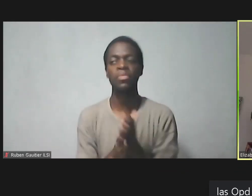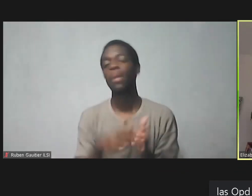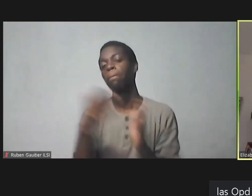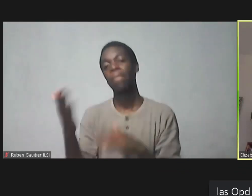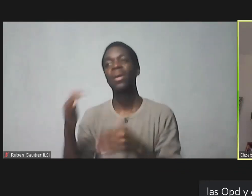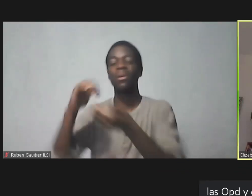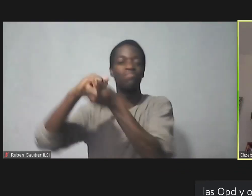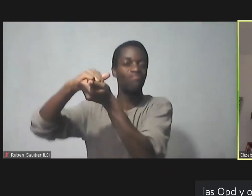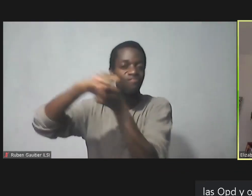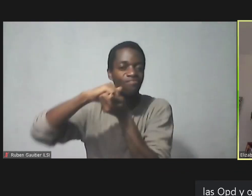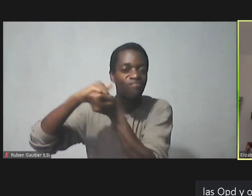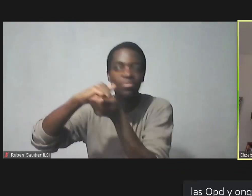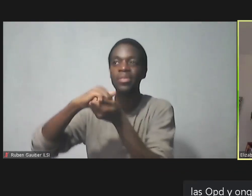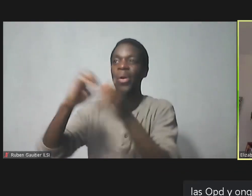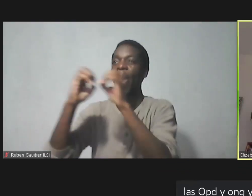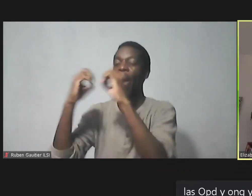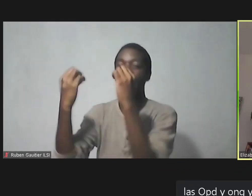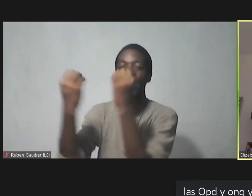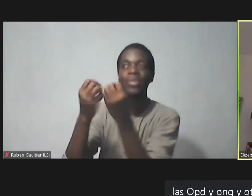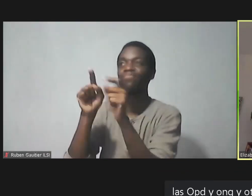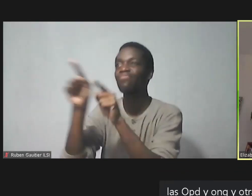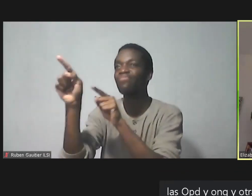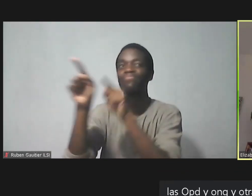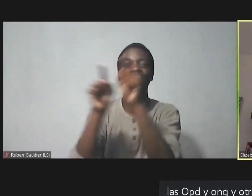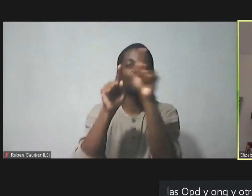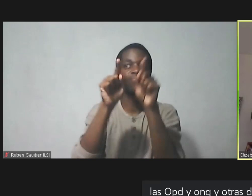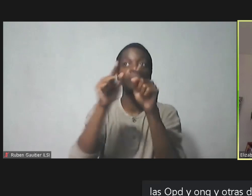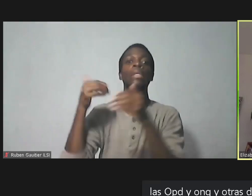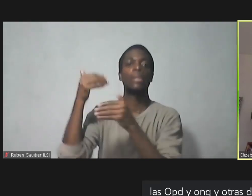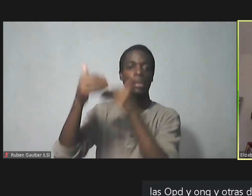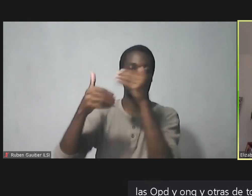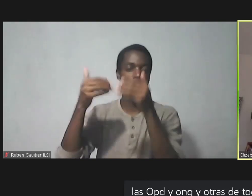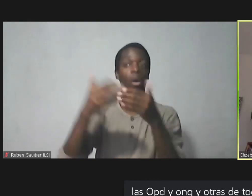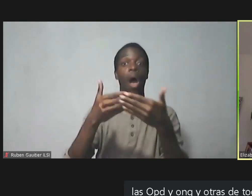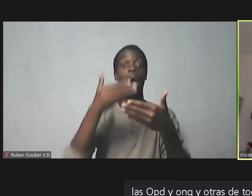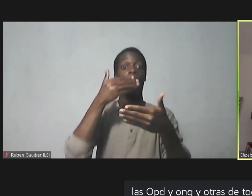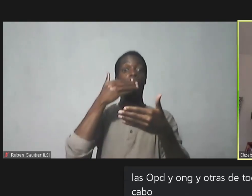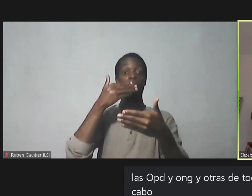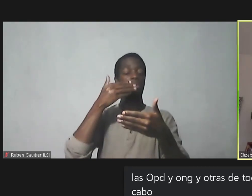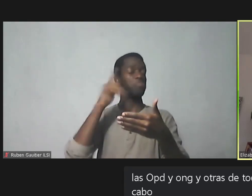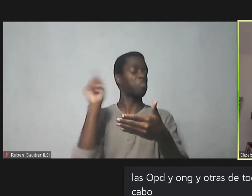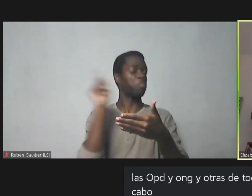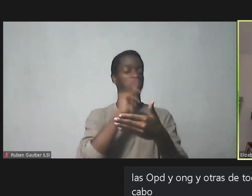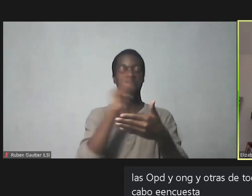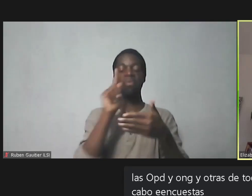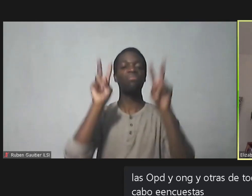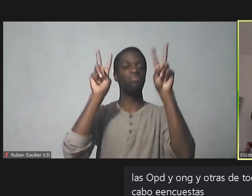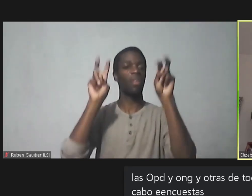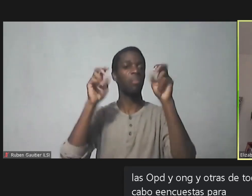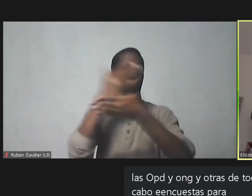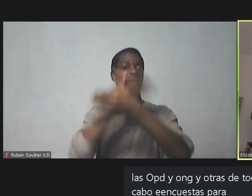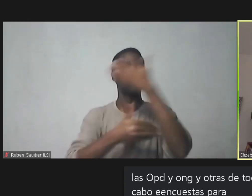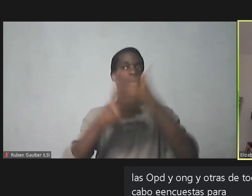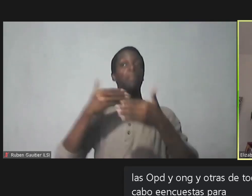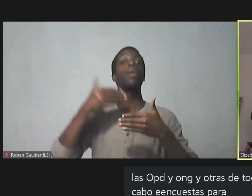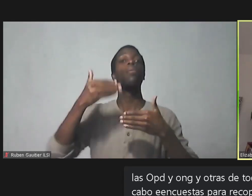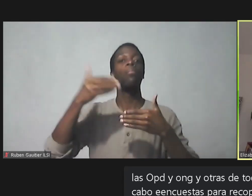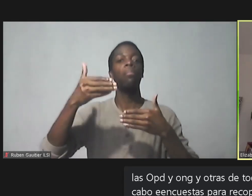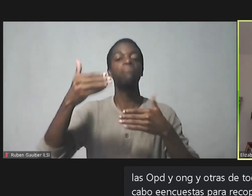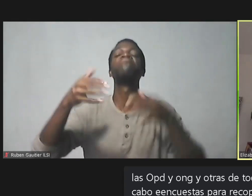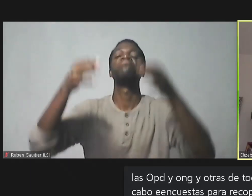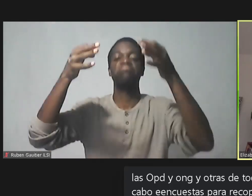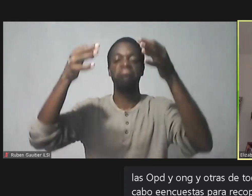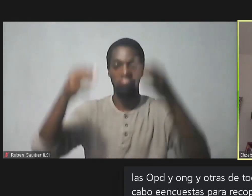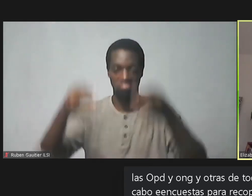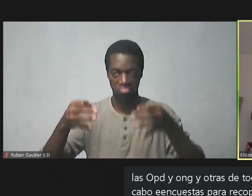de todo el mundo, están llevando a cabo encuestas para recopilar información de personas con